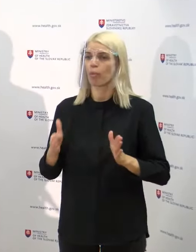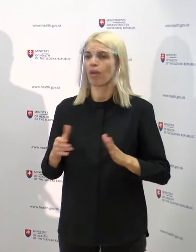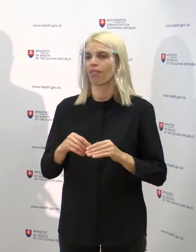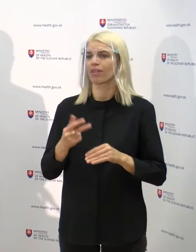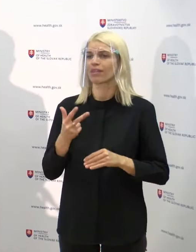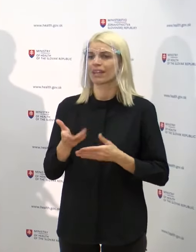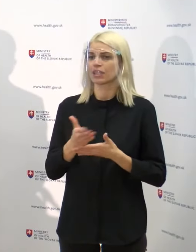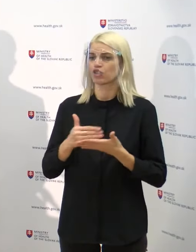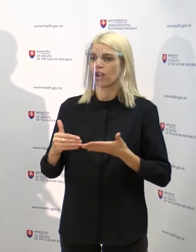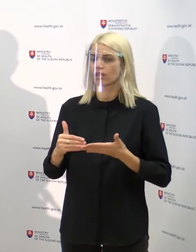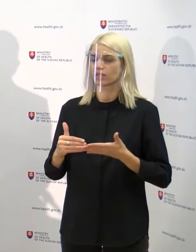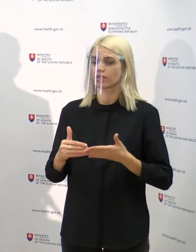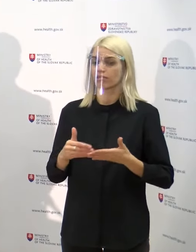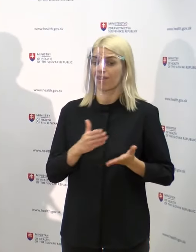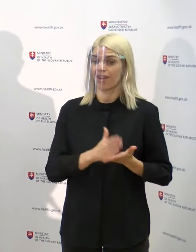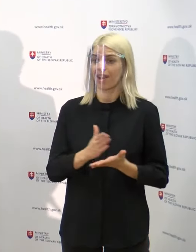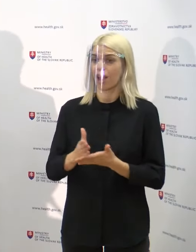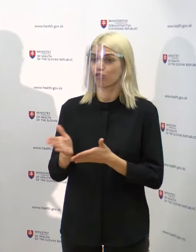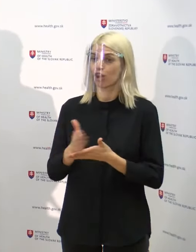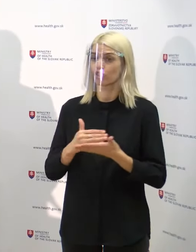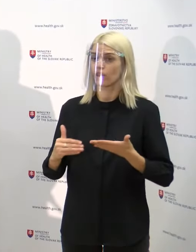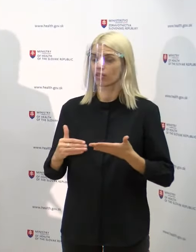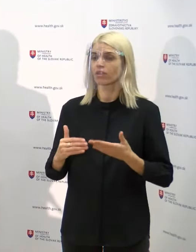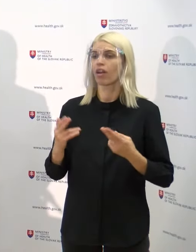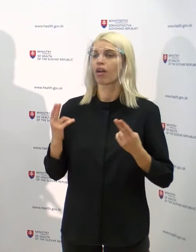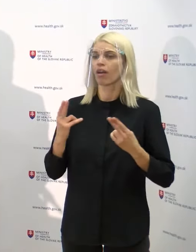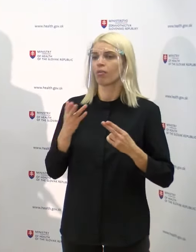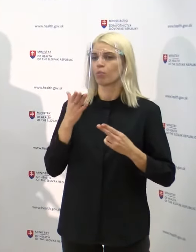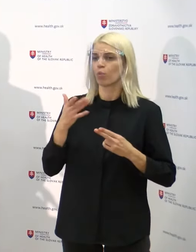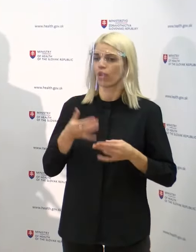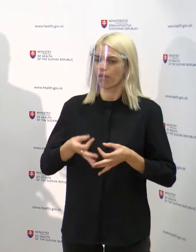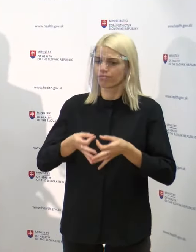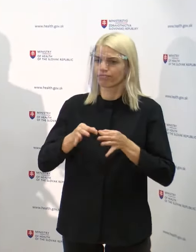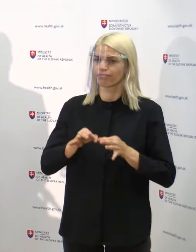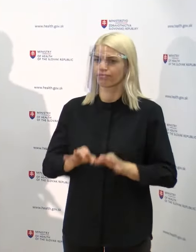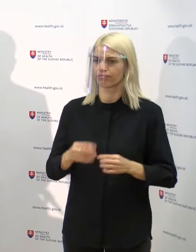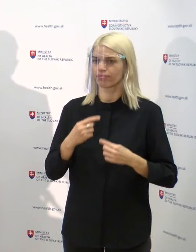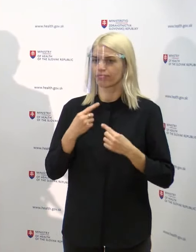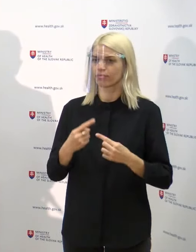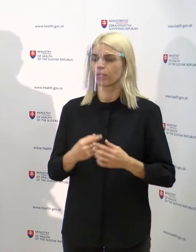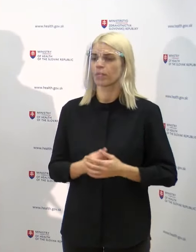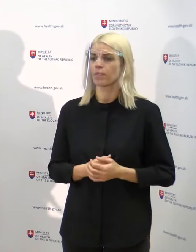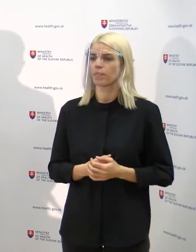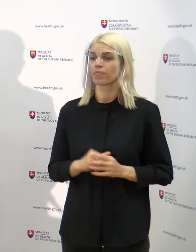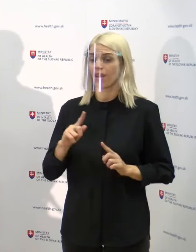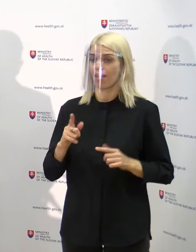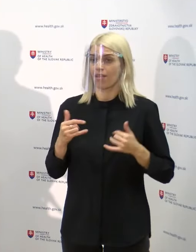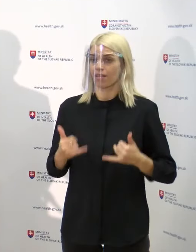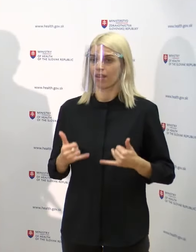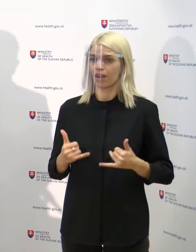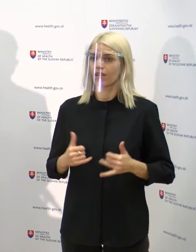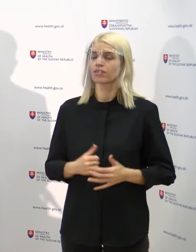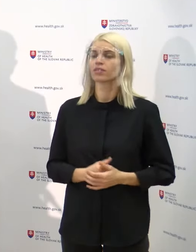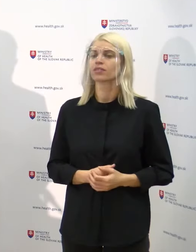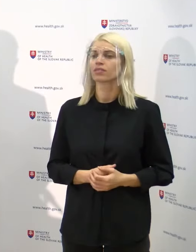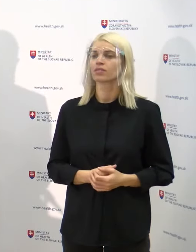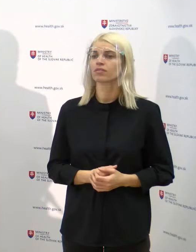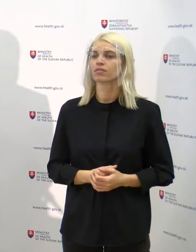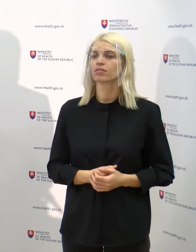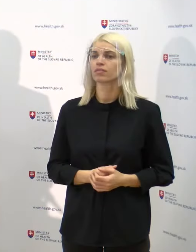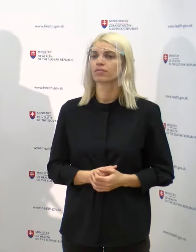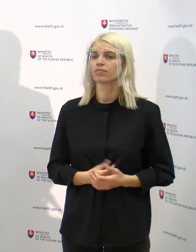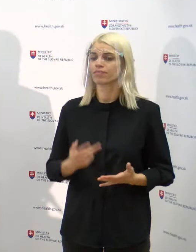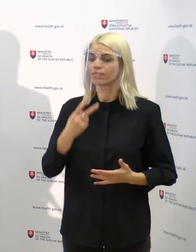fáz. Jednotlivé fázy samozrejme predstavíme podrobnejšie. V tejto chvíli máme za